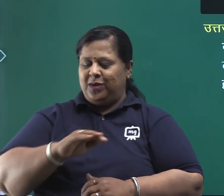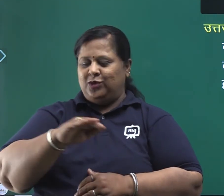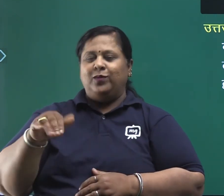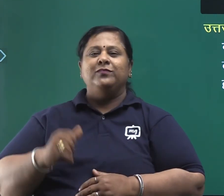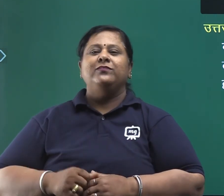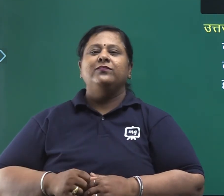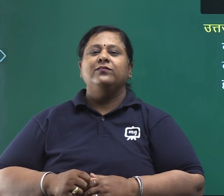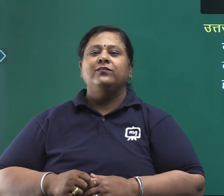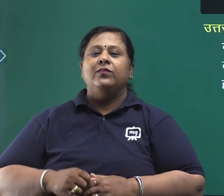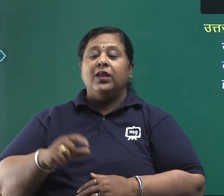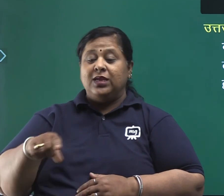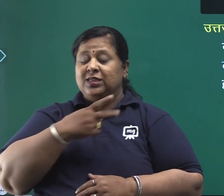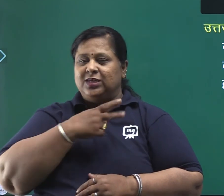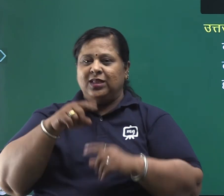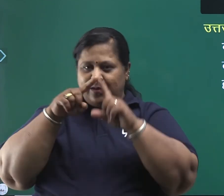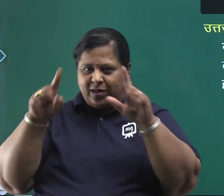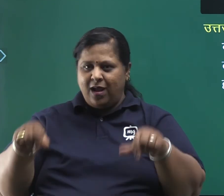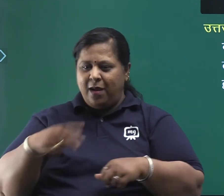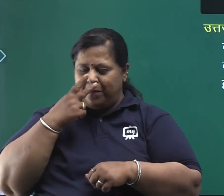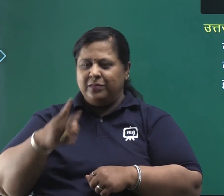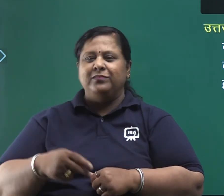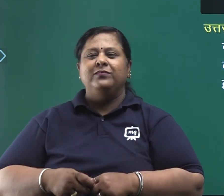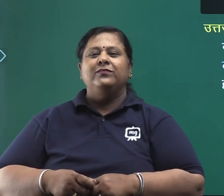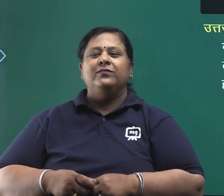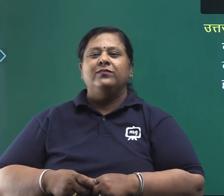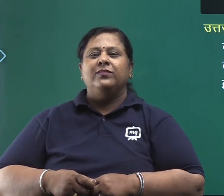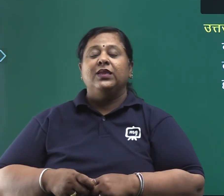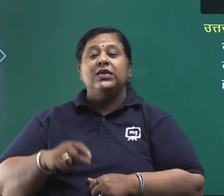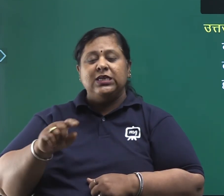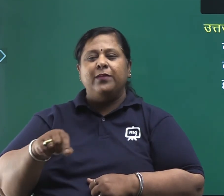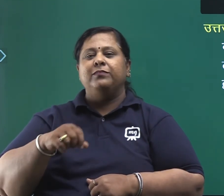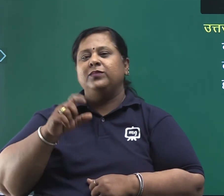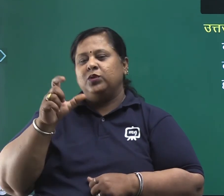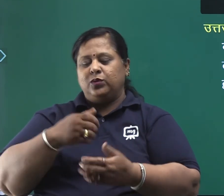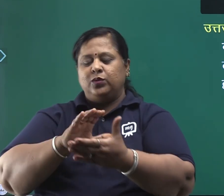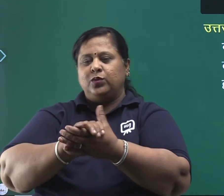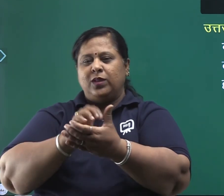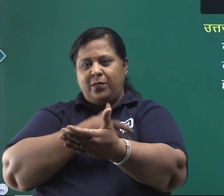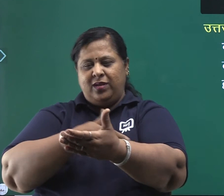बच्चों, इस चित्र में आप देख रहे हैं कि जब सुदामा